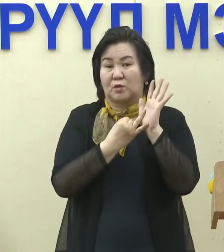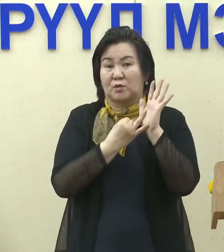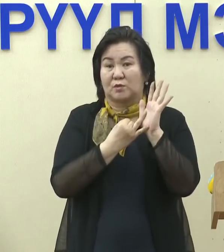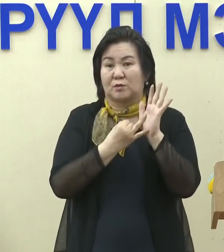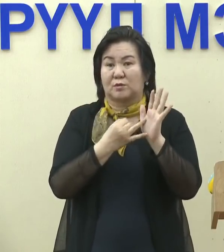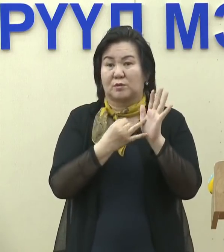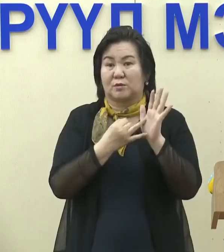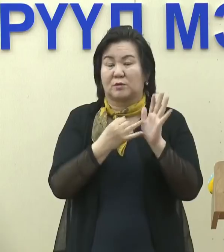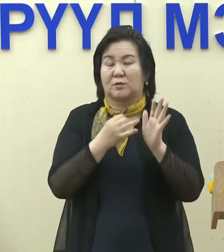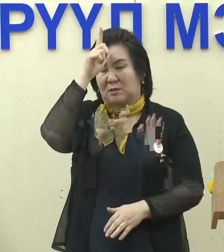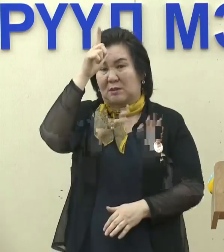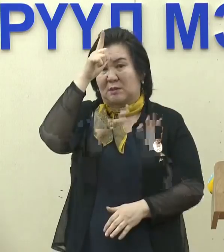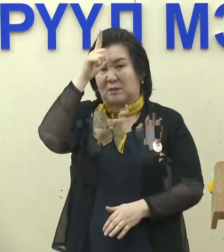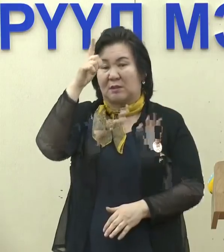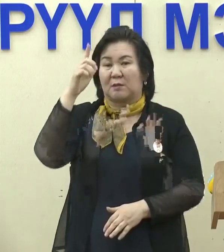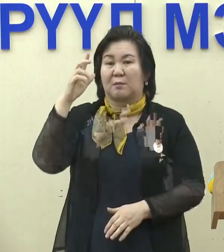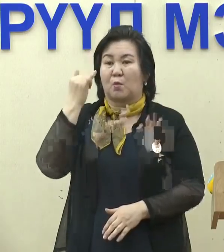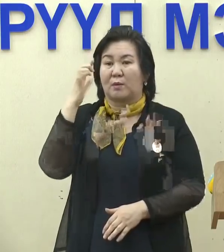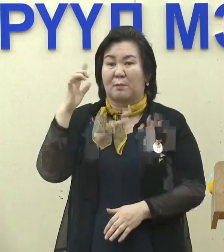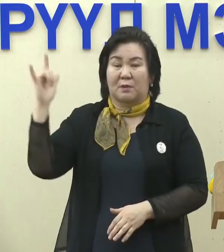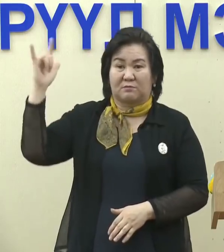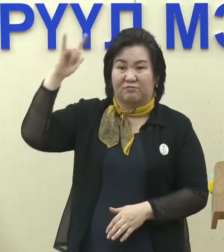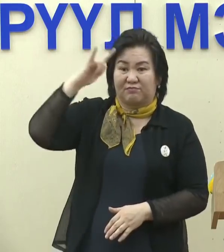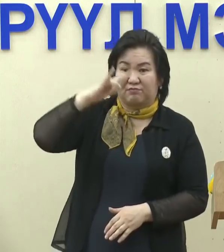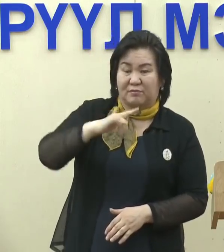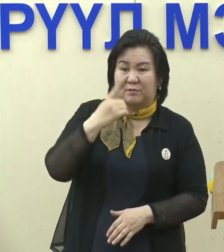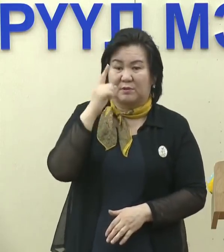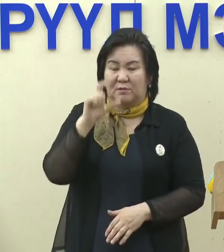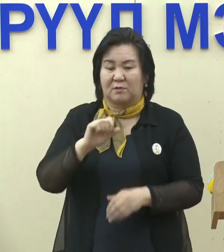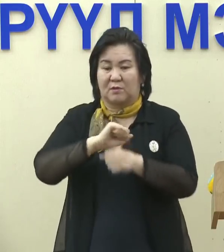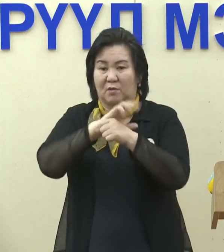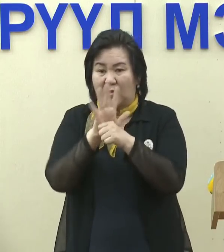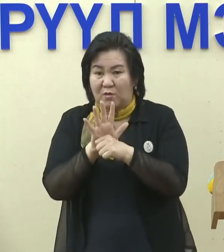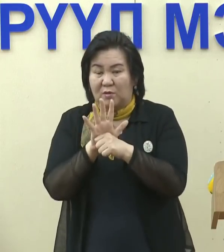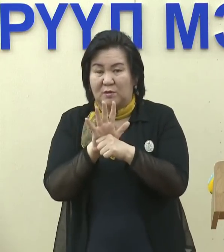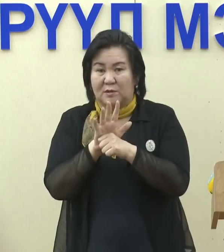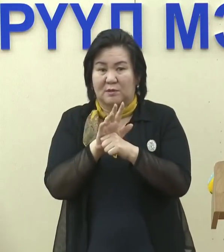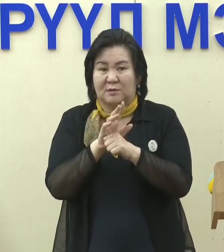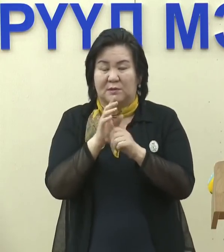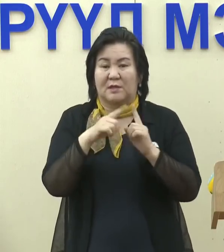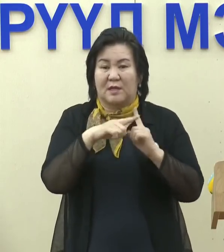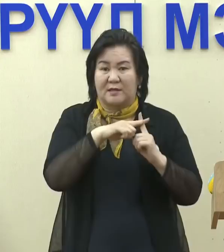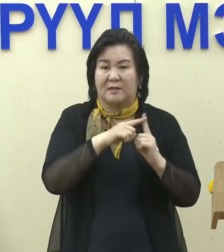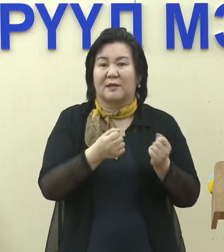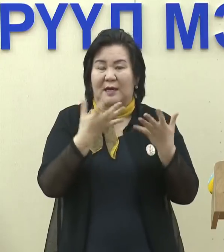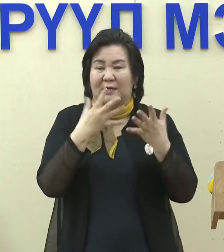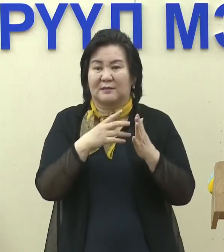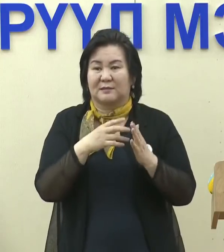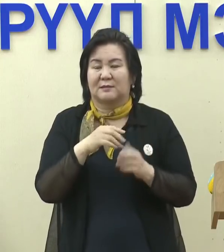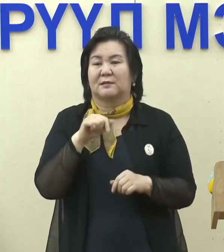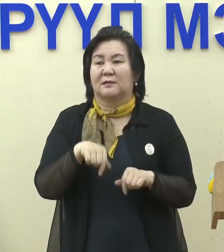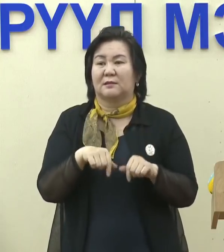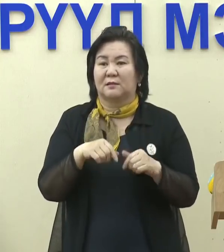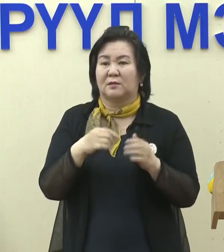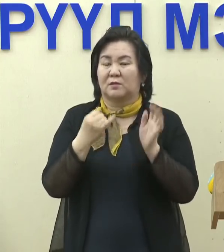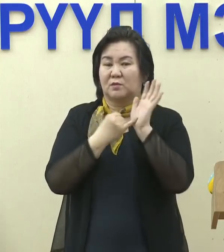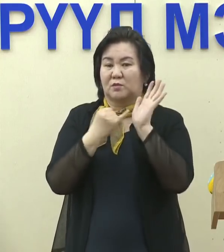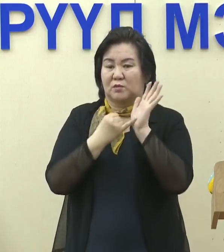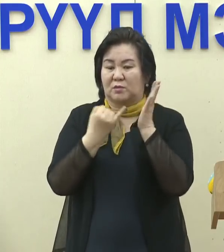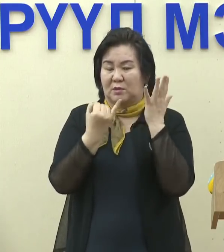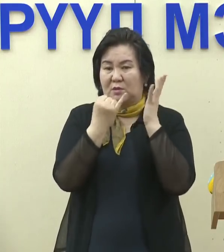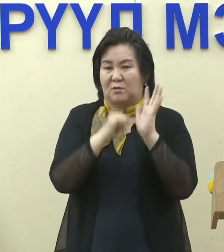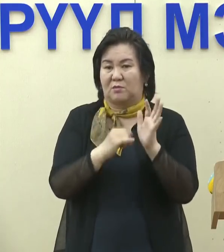Москва Улаанбаатарын онгоцоор ирсэн нэг тохиолдол бол коронавирус эерэг гарсан. Тэгээд нийт бол 6 тохиолдол